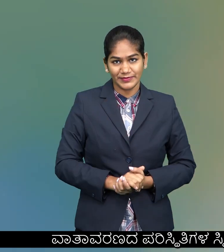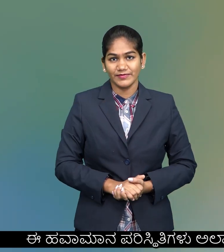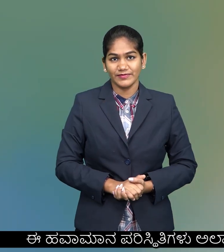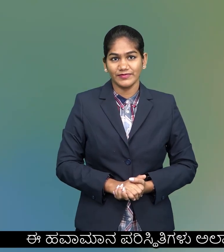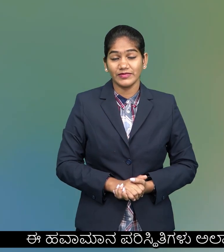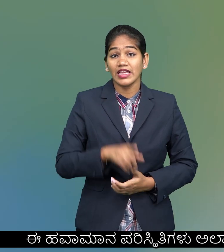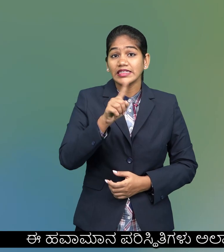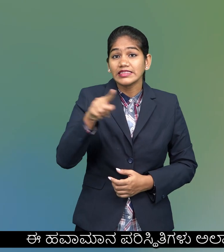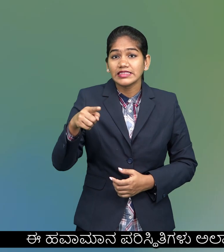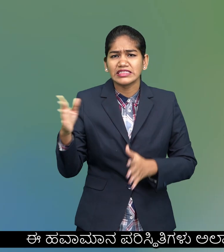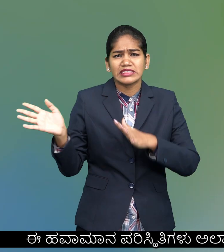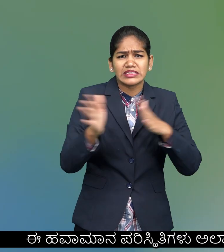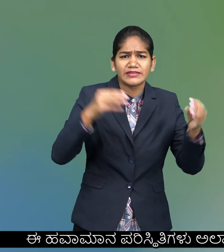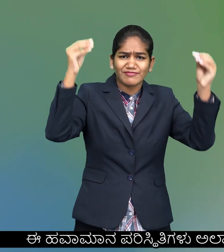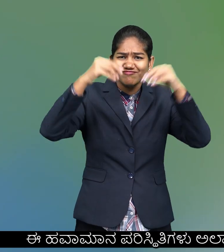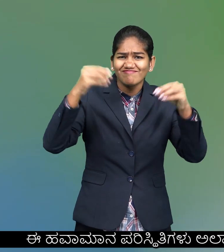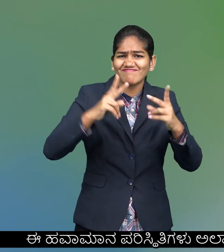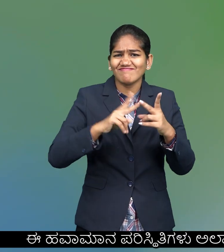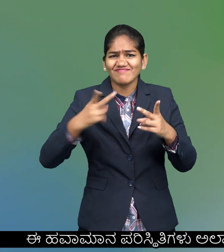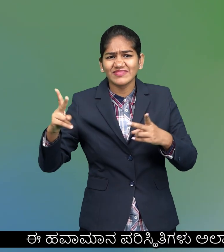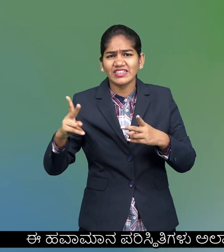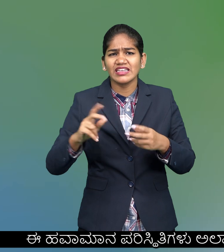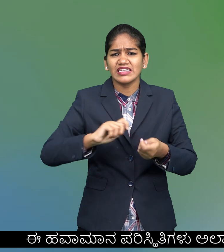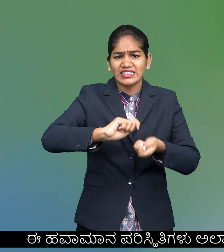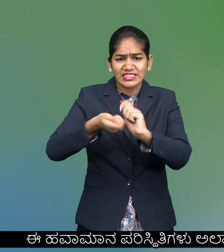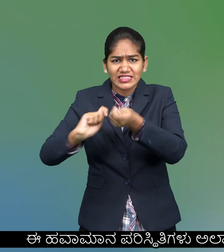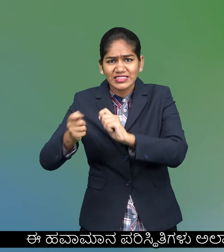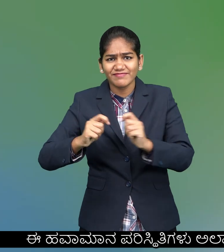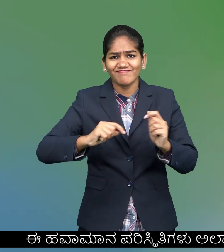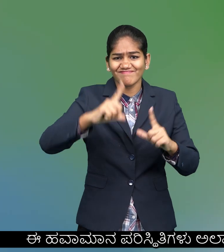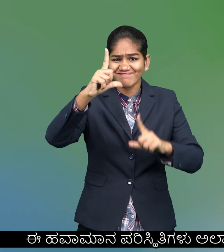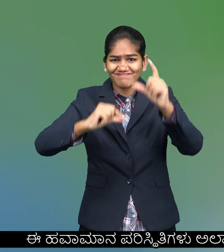ಈ ಹವಾಮಾನ ಪರಿಸ್ಥಿತಿಗಳು ಅಲ್ಪಾವಧಿಯಲ್ಲಿಯೂ ಆಗಾಗ್ಗೆ ಏರುಪೇರಾಗಿರುತ್ತವೆ.